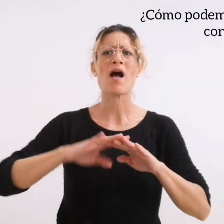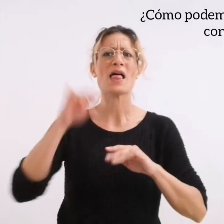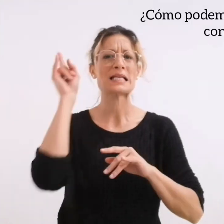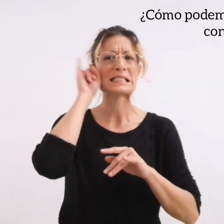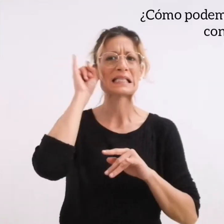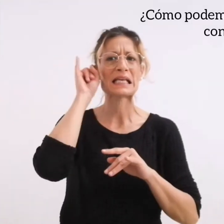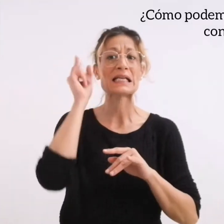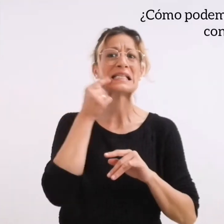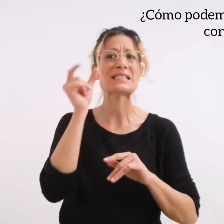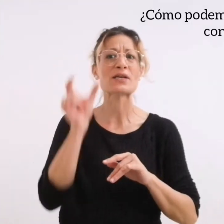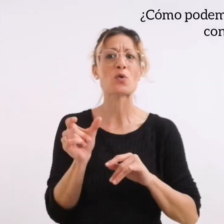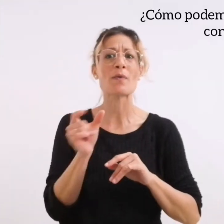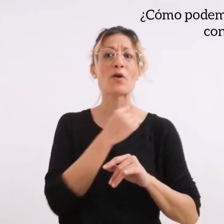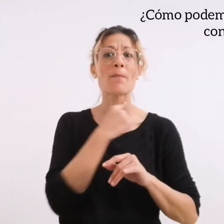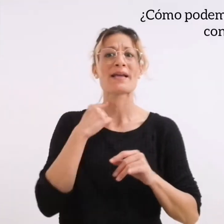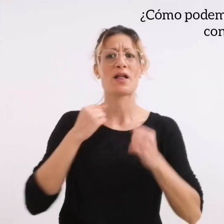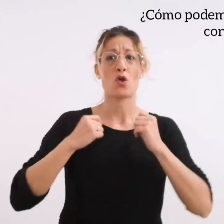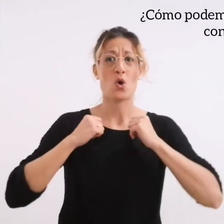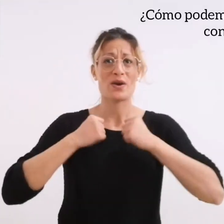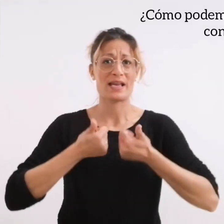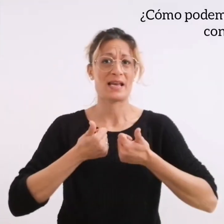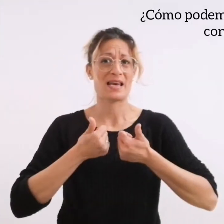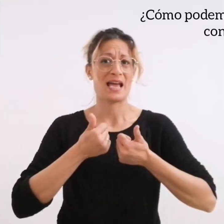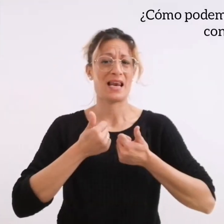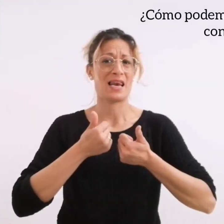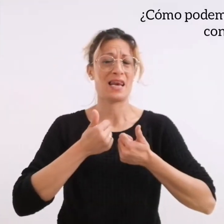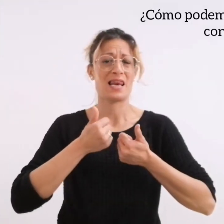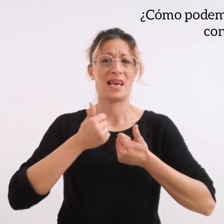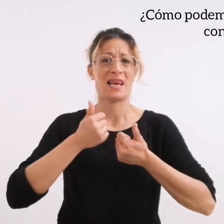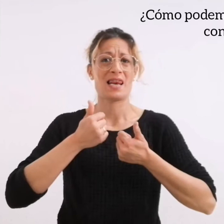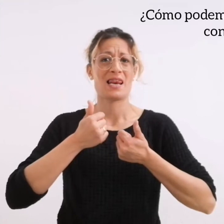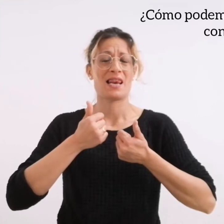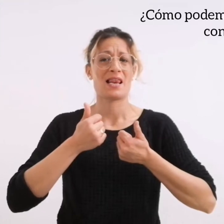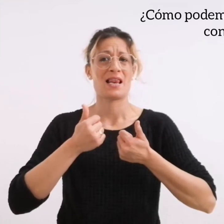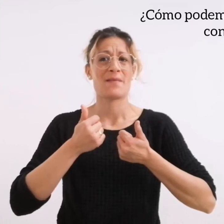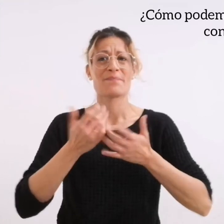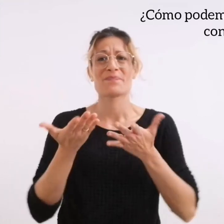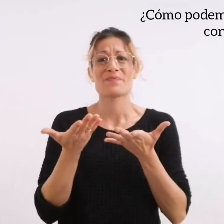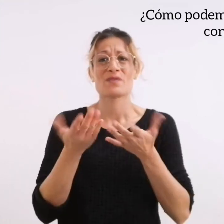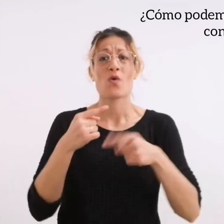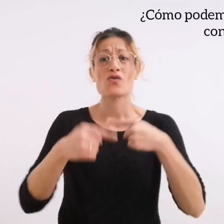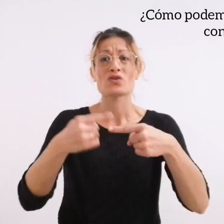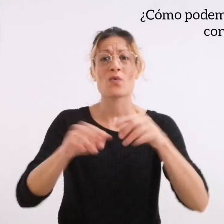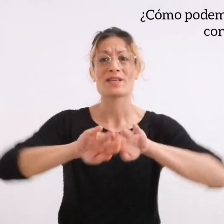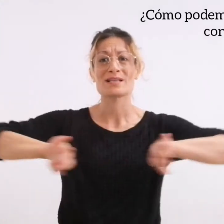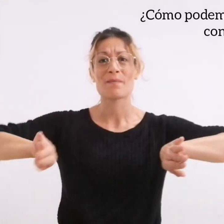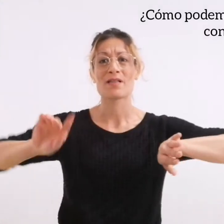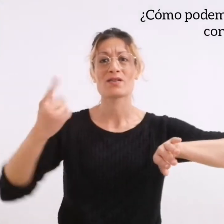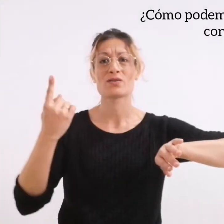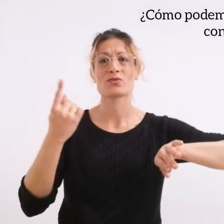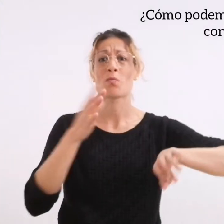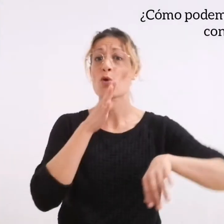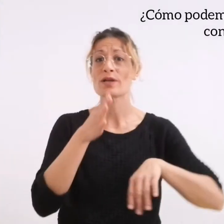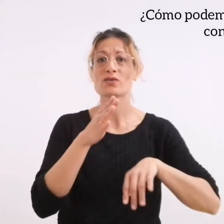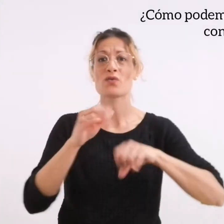pecado original y quedó separado de Dios. Por eso el hombre es infeliz, está incompleto, porque no